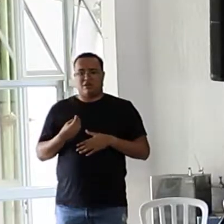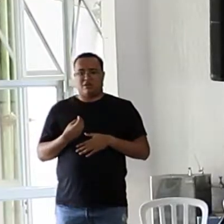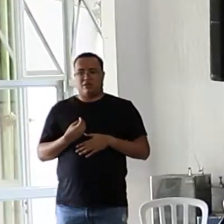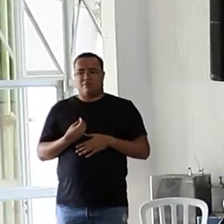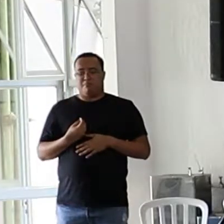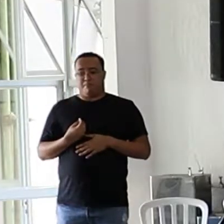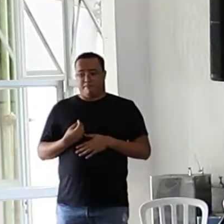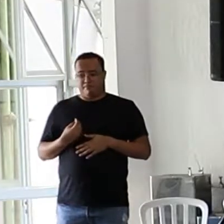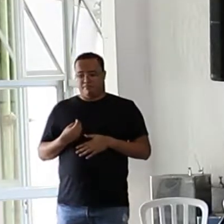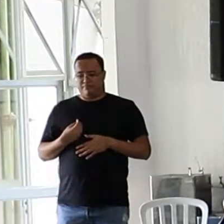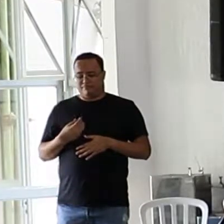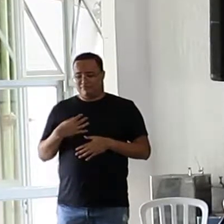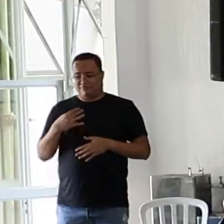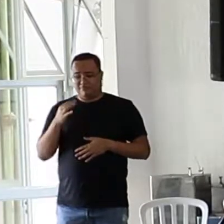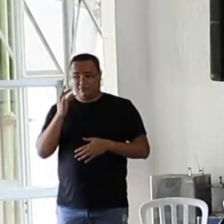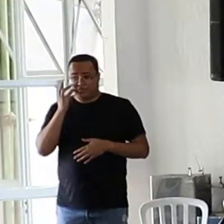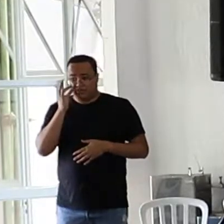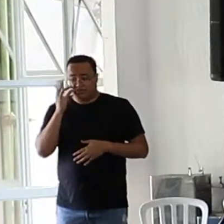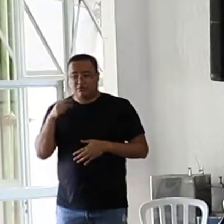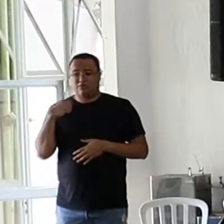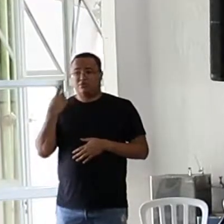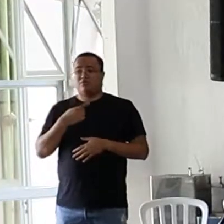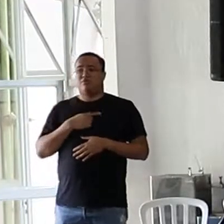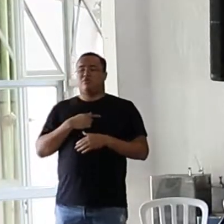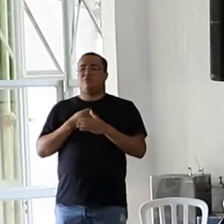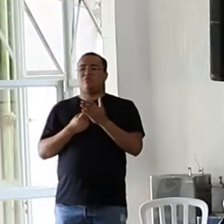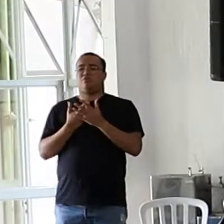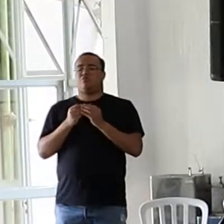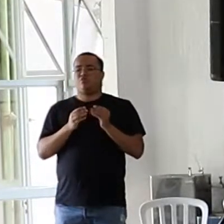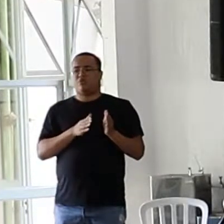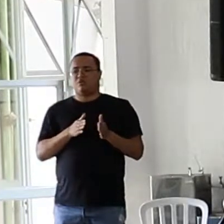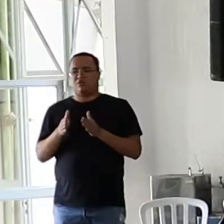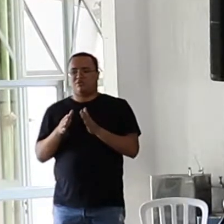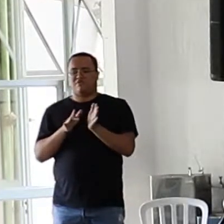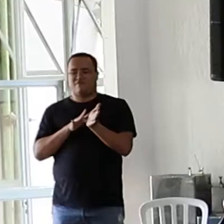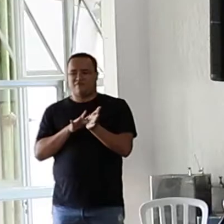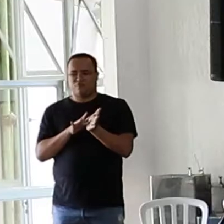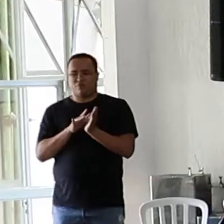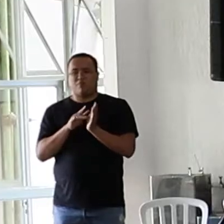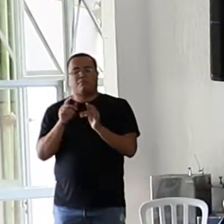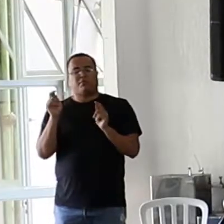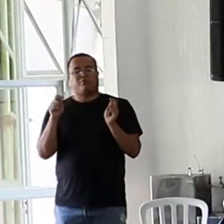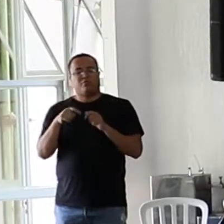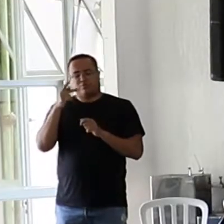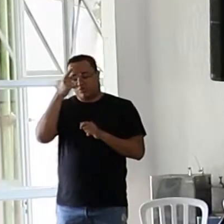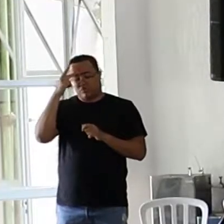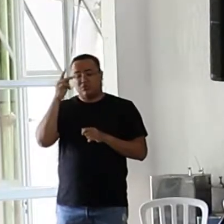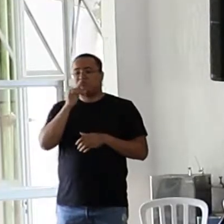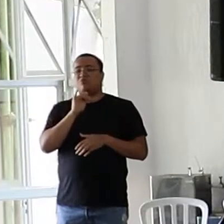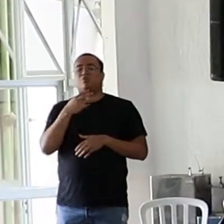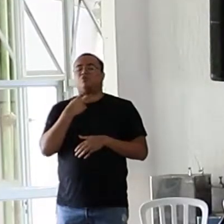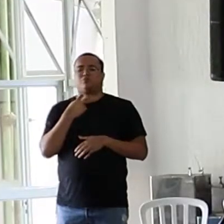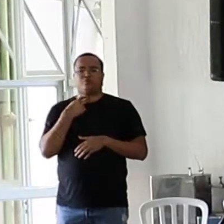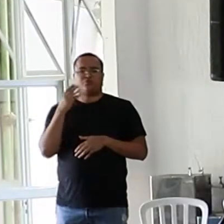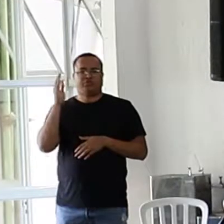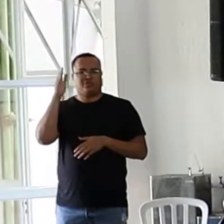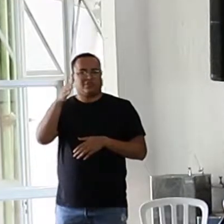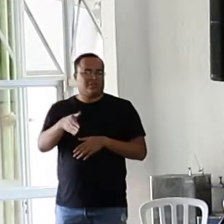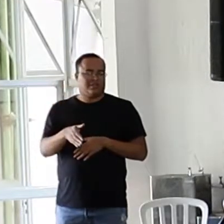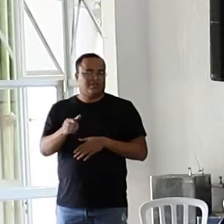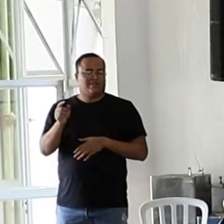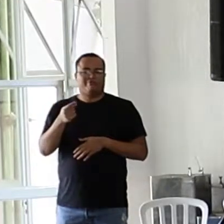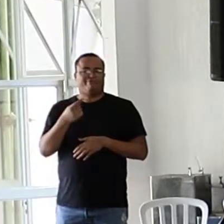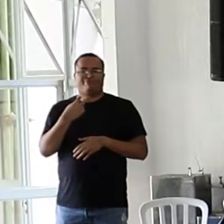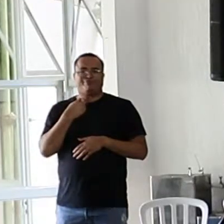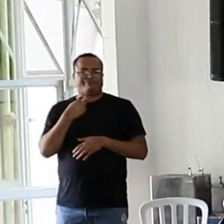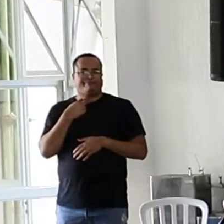secretaria se você pegar lá na gastronomia Vinicius rossignoli que é um guaraense né ele foi premiado no prêmio o